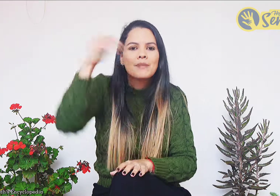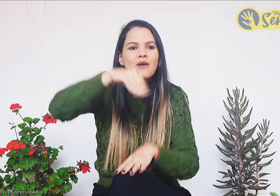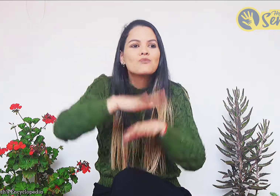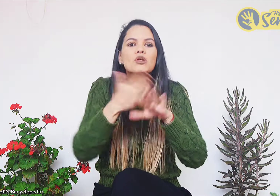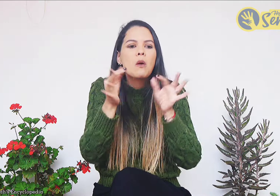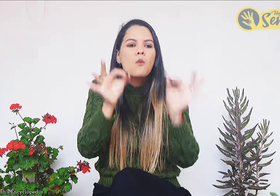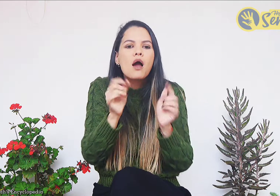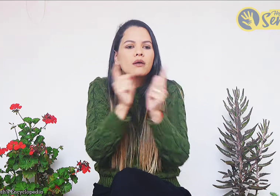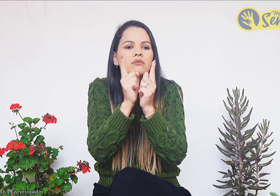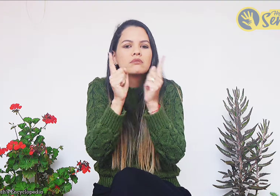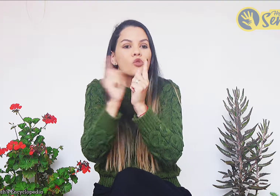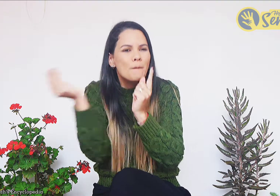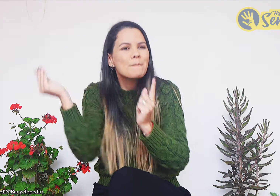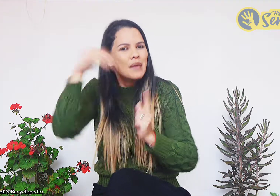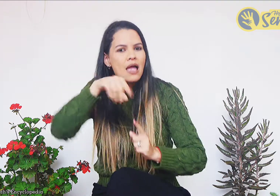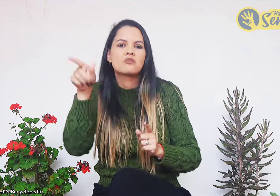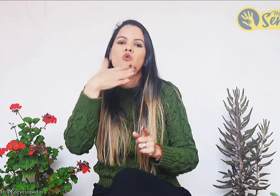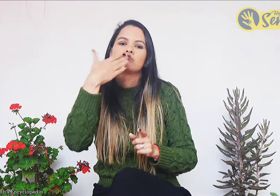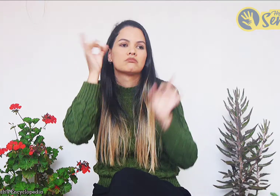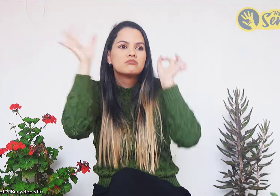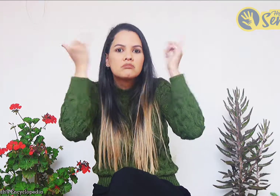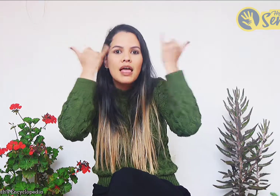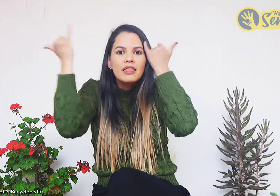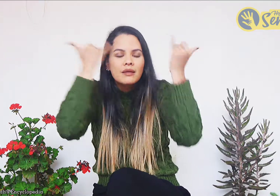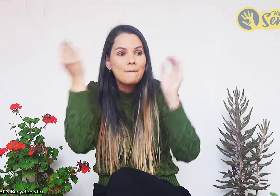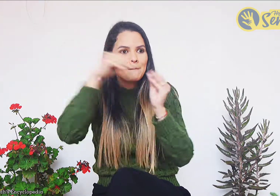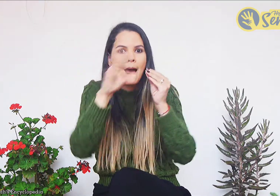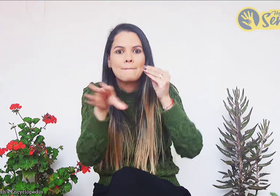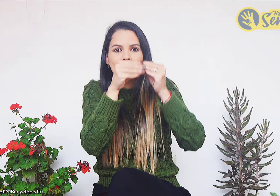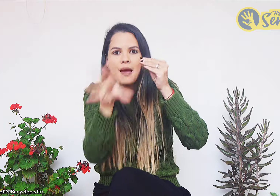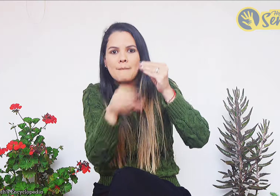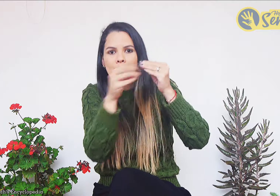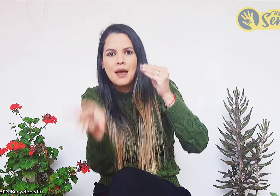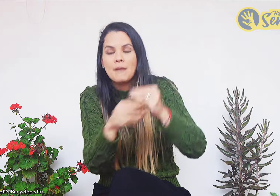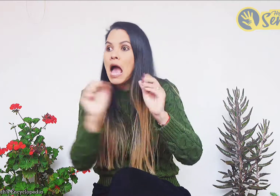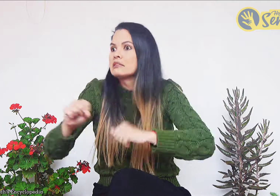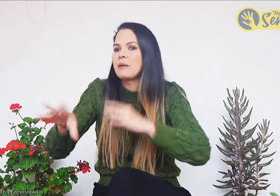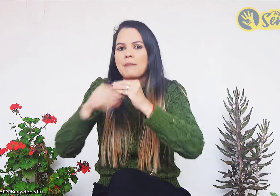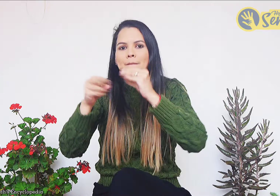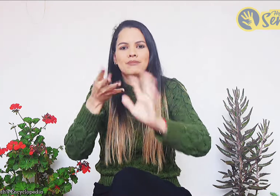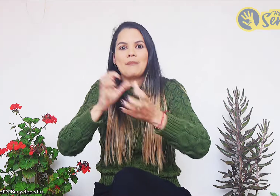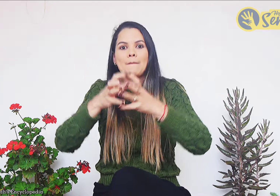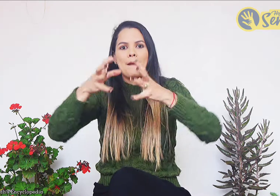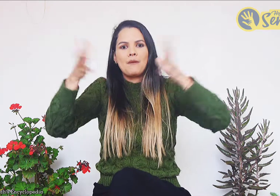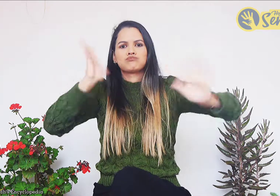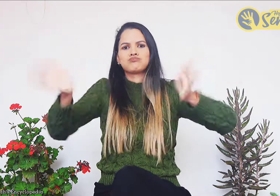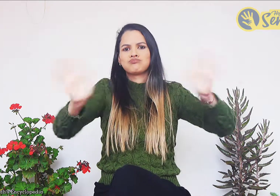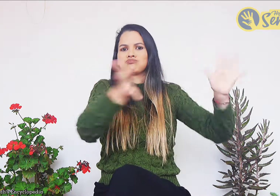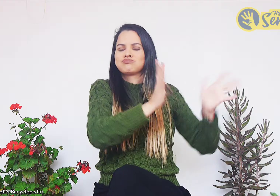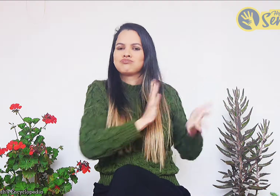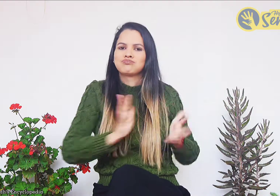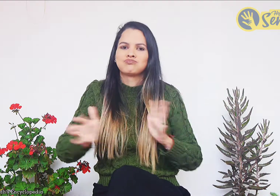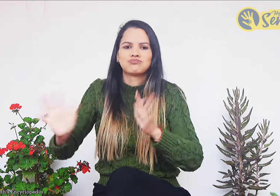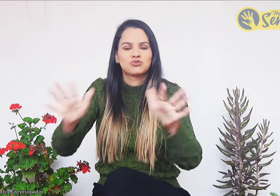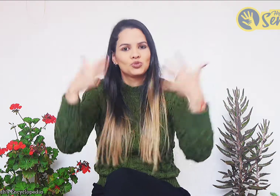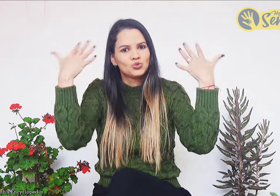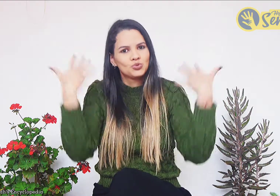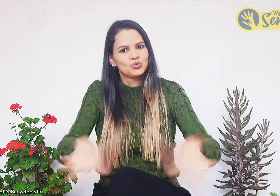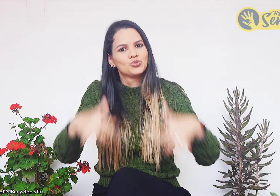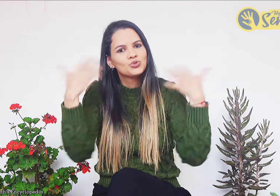vocabularios. Tanto oyentes como sordos no se quedaron con la lengua de señas tan básica que tenían en ese momento, sino que fue aumentando su vocabulario y enriqueciéndose la lengua cada